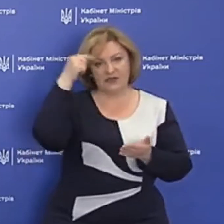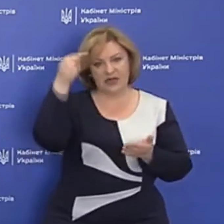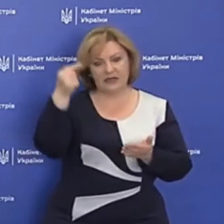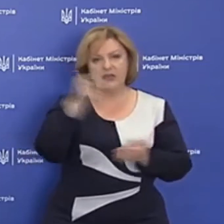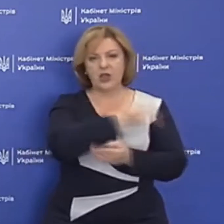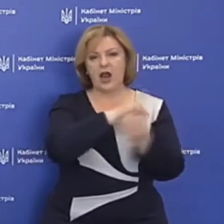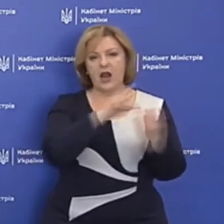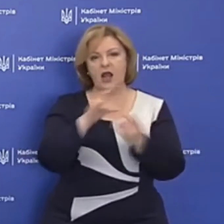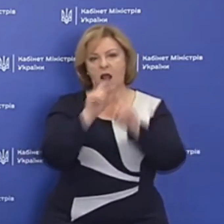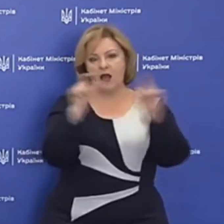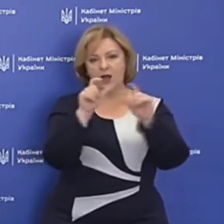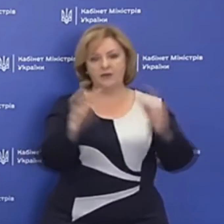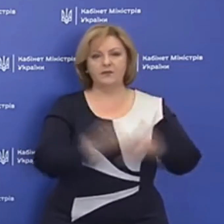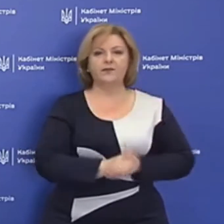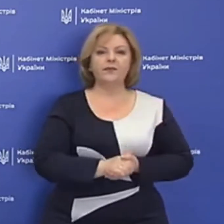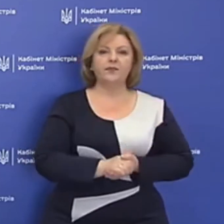лікарнях?